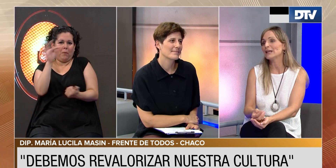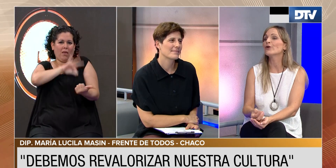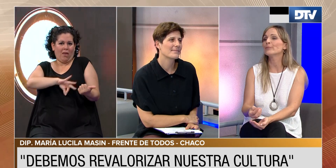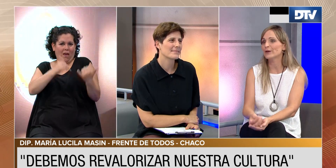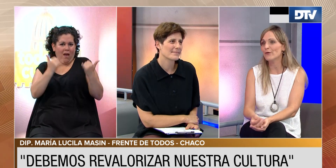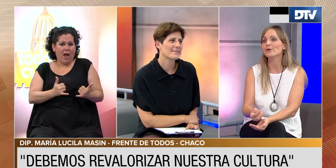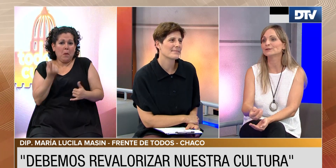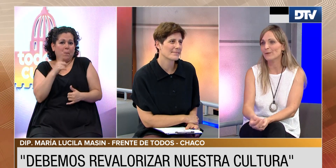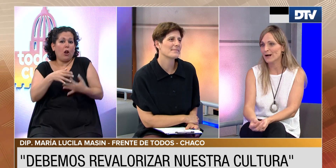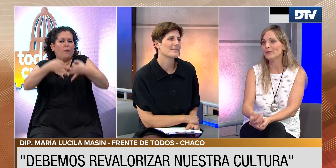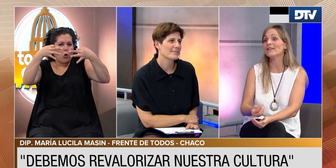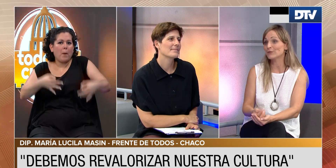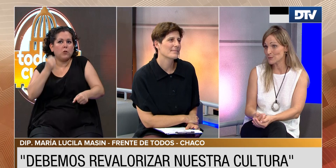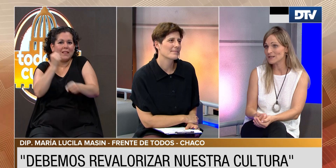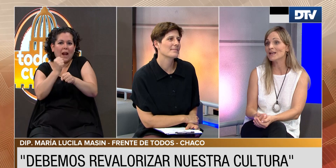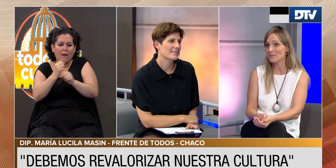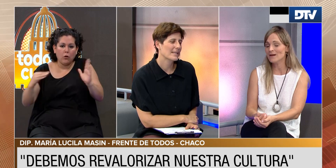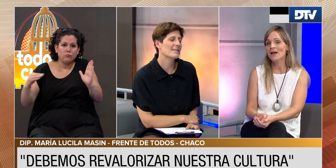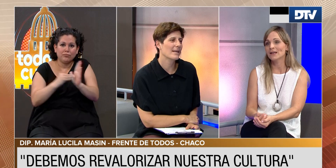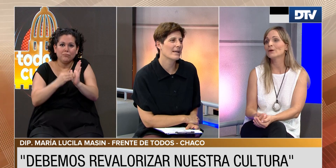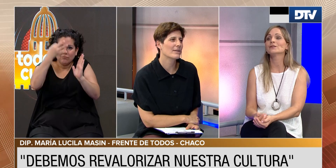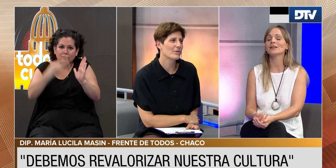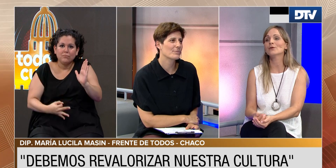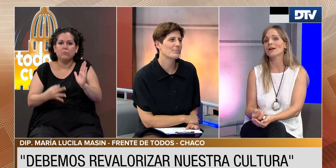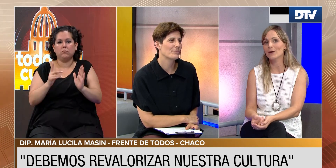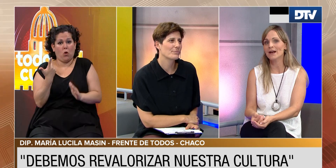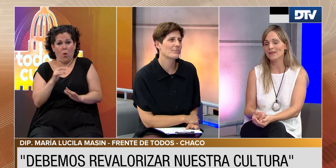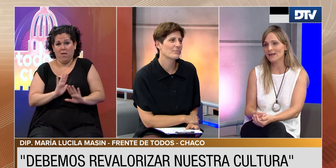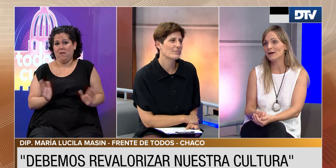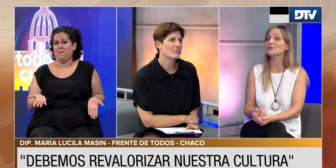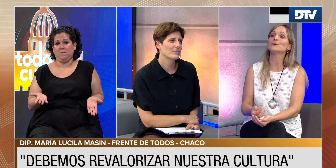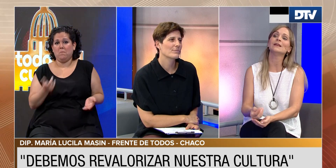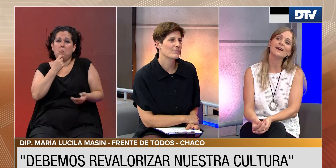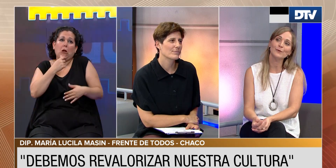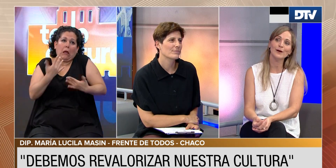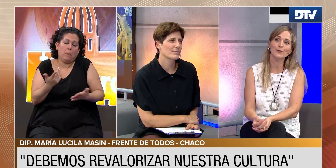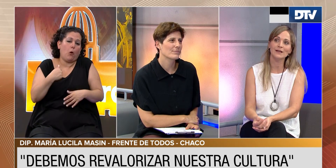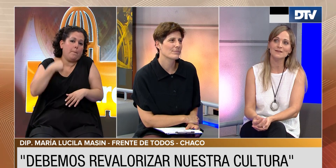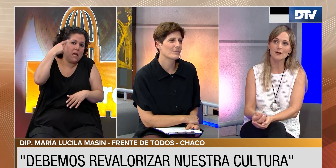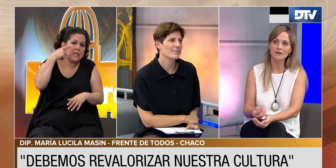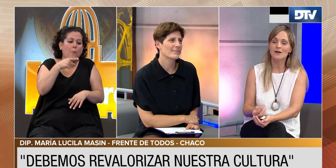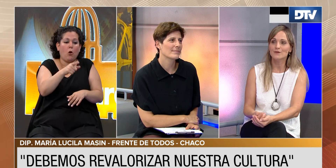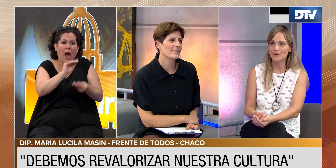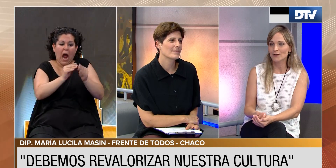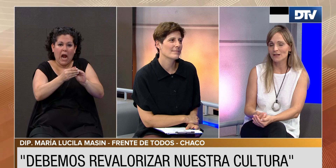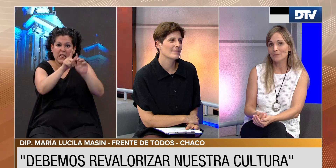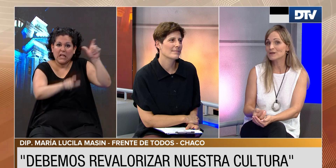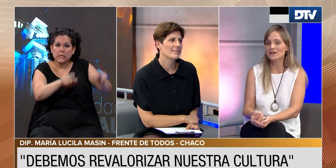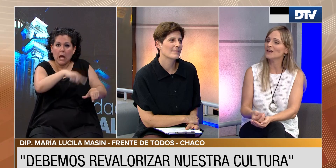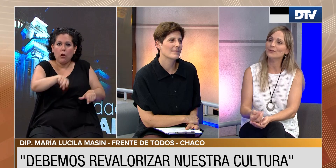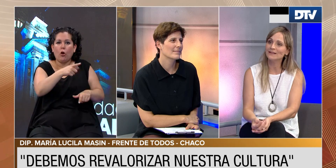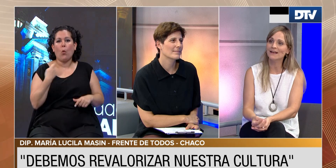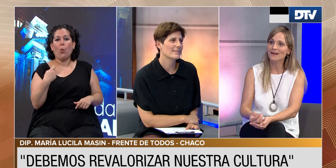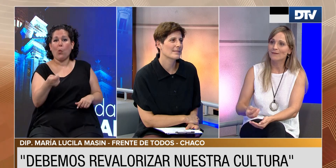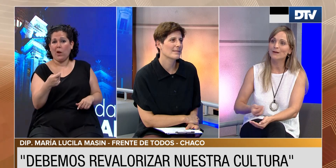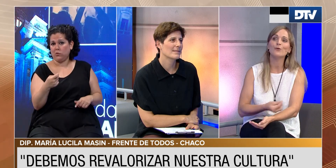formalmente incorporados como trabajadores dentro de un sistema. Exacto. Que cuando tenemos que hablar de la posibilidad de una jubilación, son personas